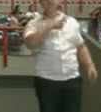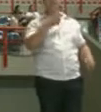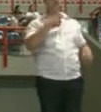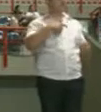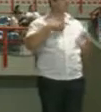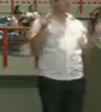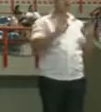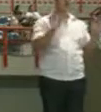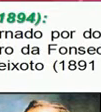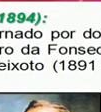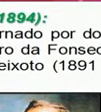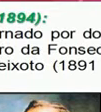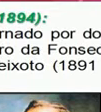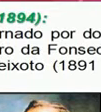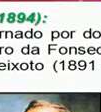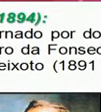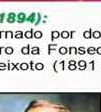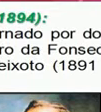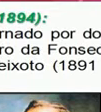nada de pacificação, não.